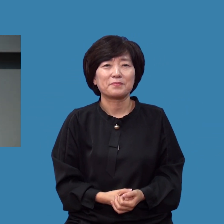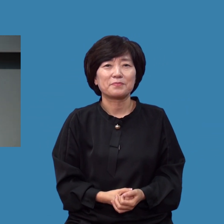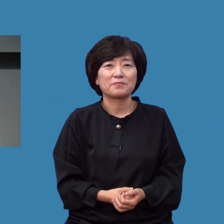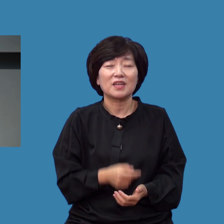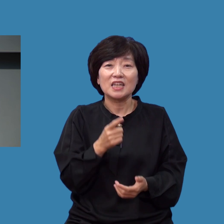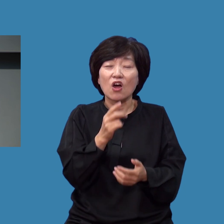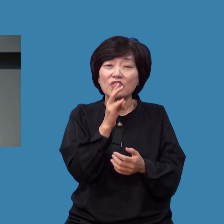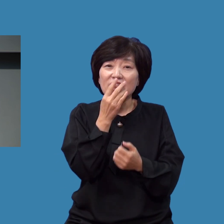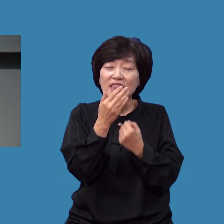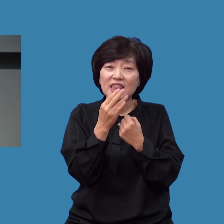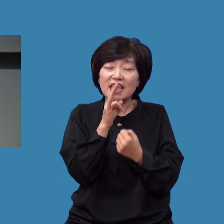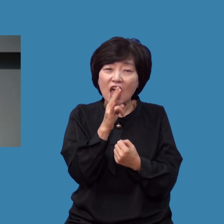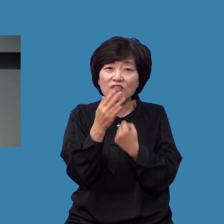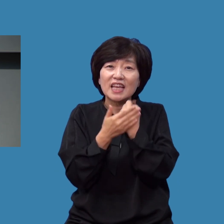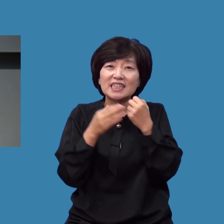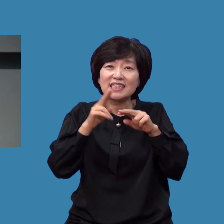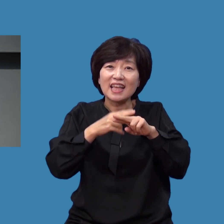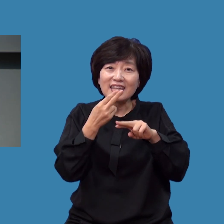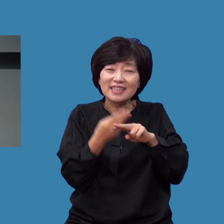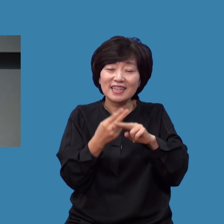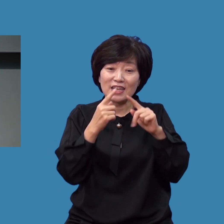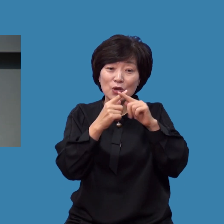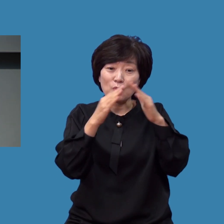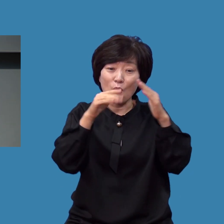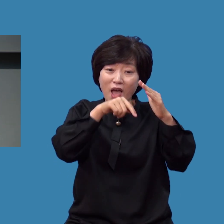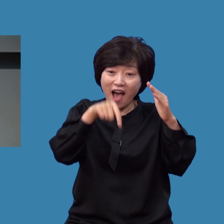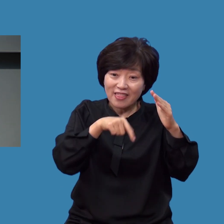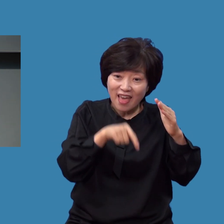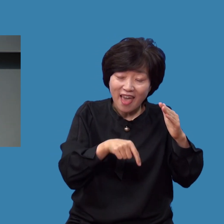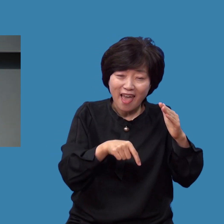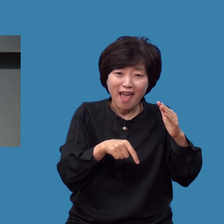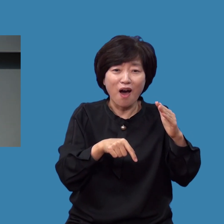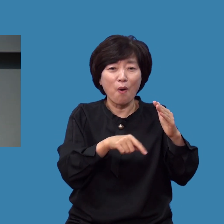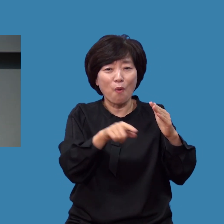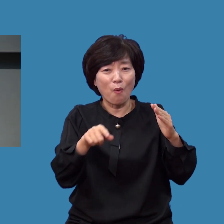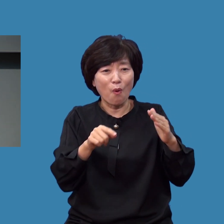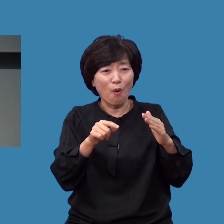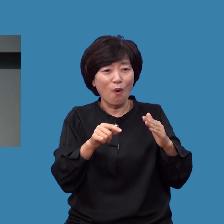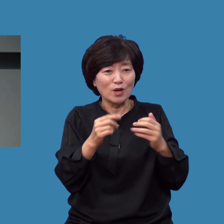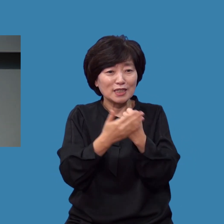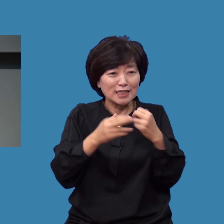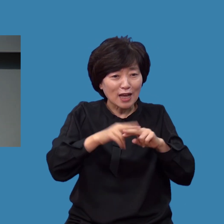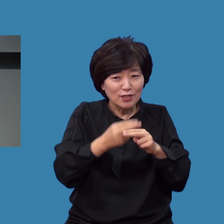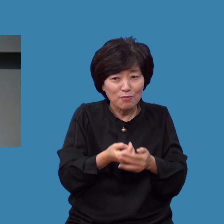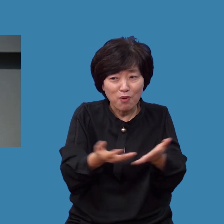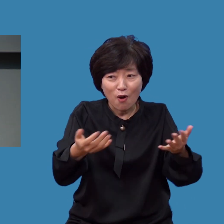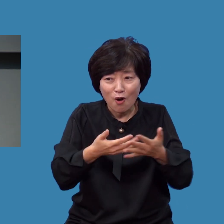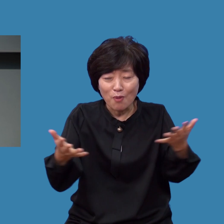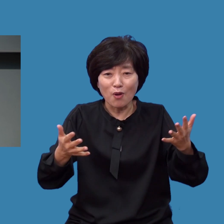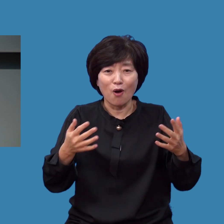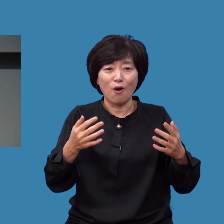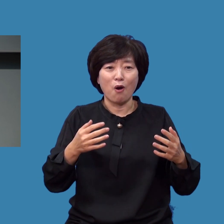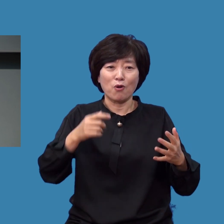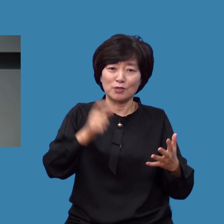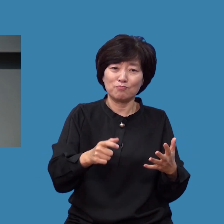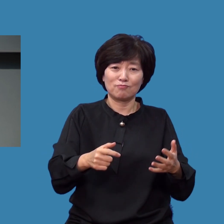이런 예언의 은사들이 여러분 교회 안에 풀어진다면 어떻겠어요? 교회가 당연히 힘을 얻지 않겠습니까? 교회가 세워지지